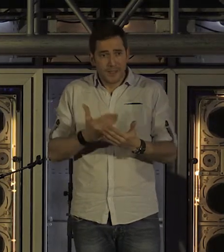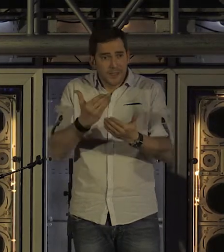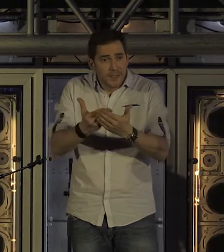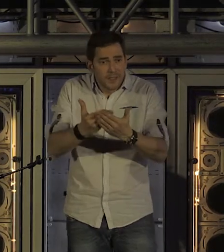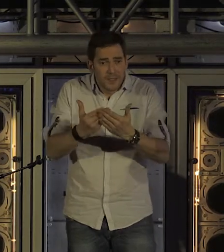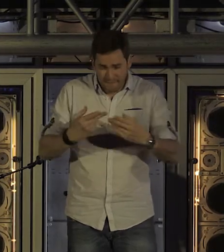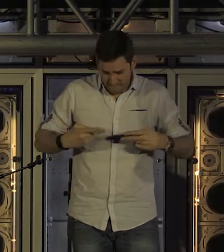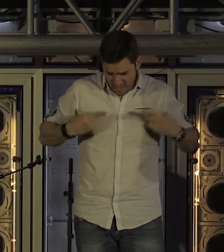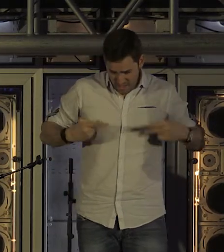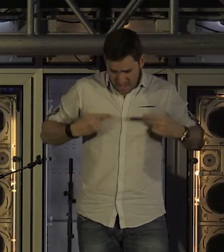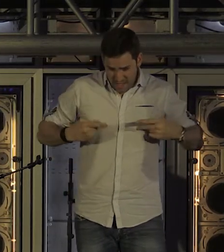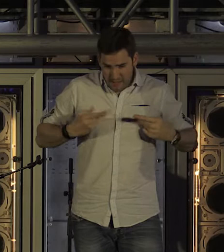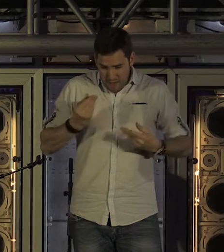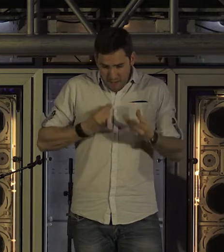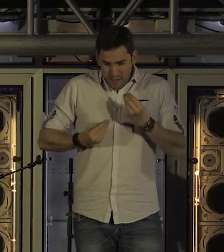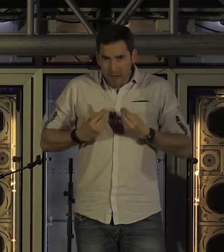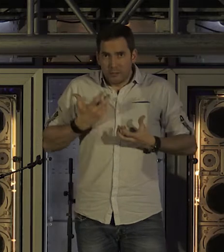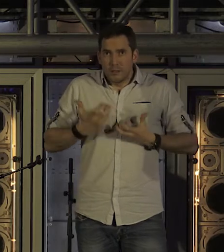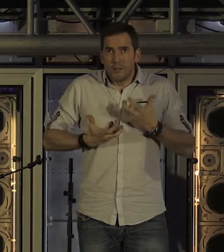Vivre, c'est brûler.